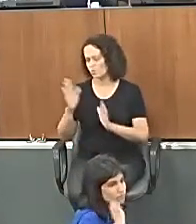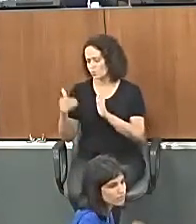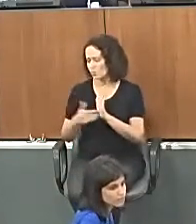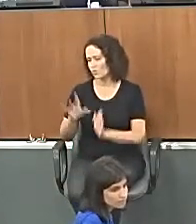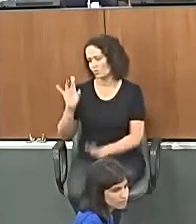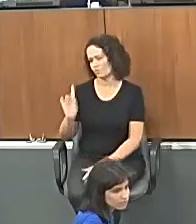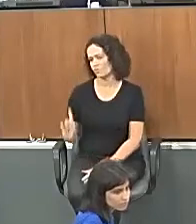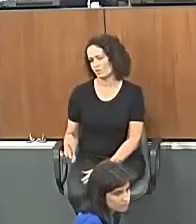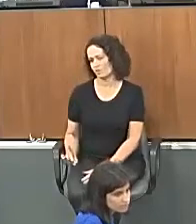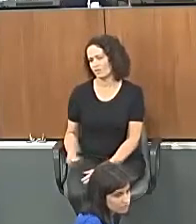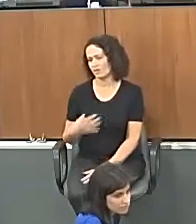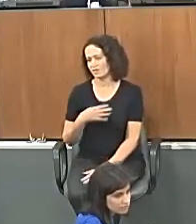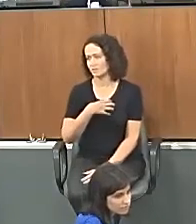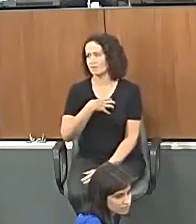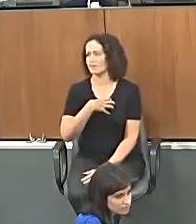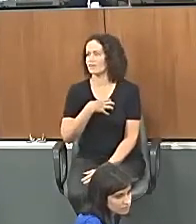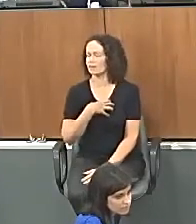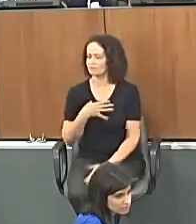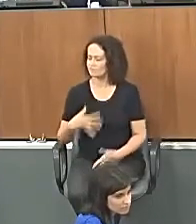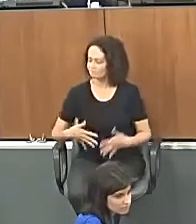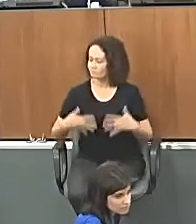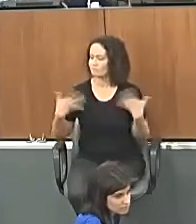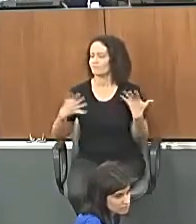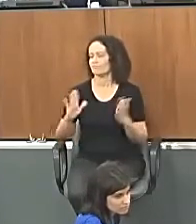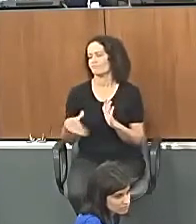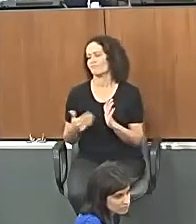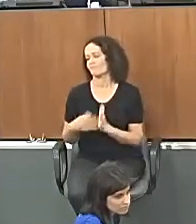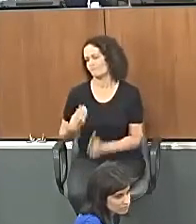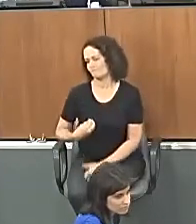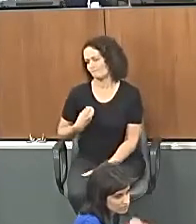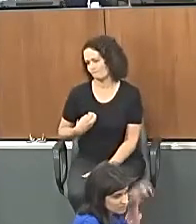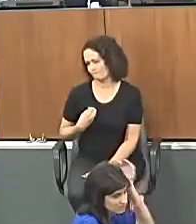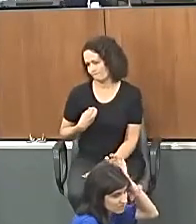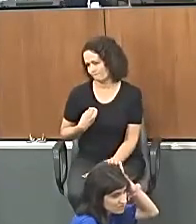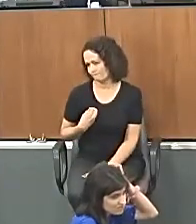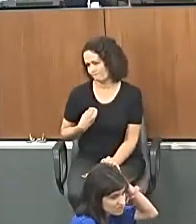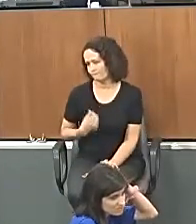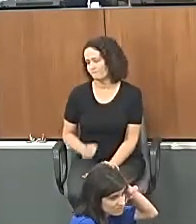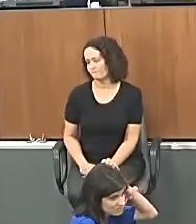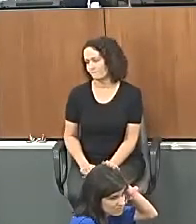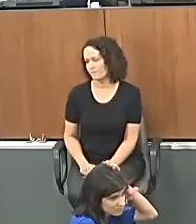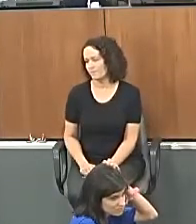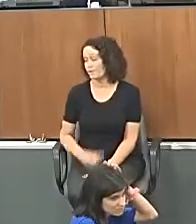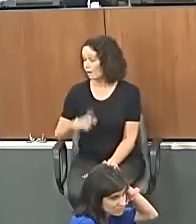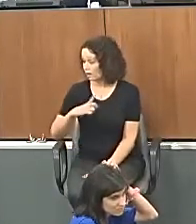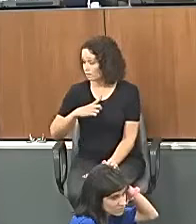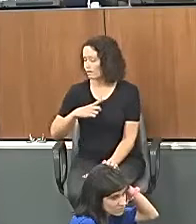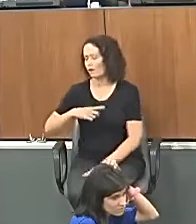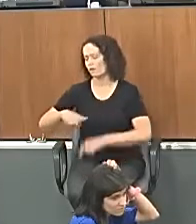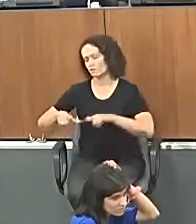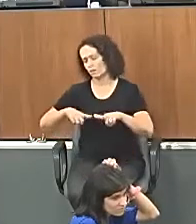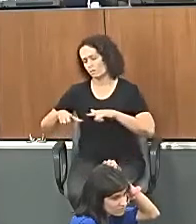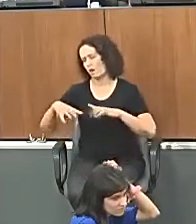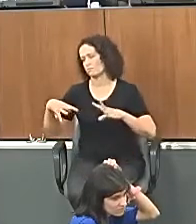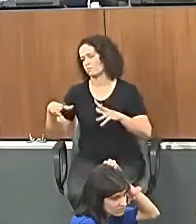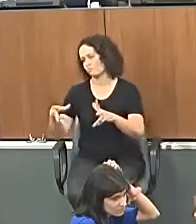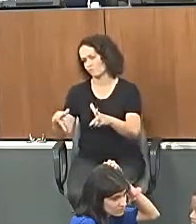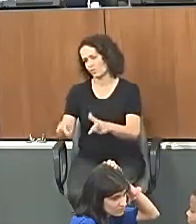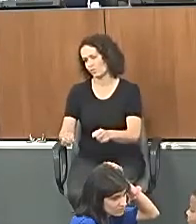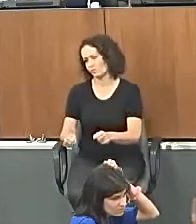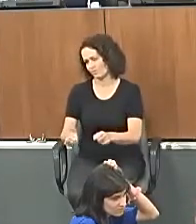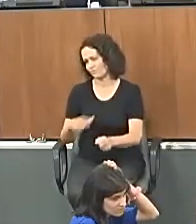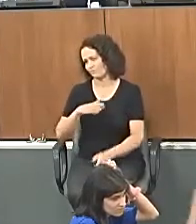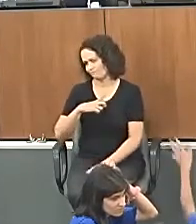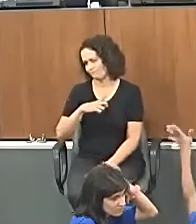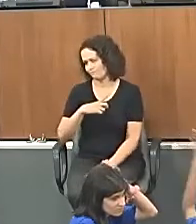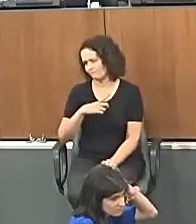sinta concretizada em toda sua vida e trabalho para todo mundo né foi bem dito